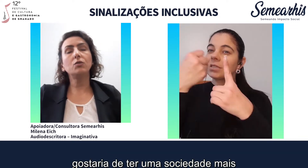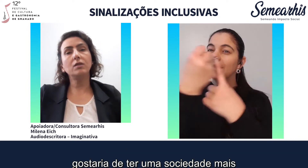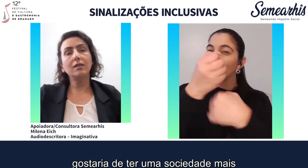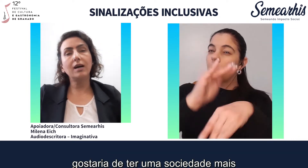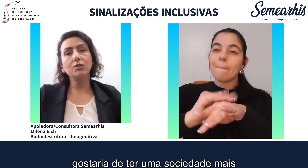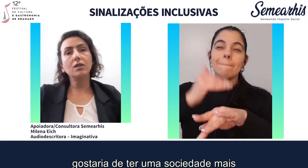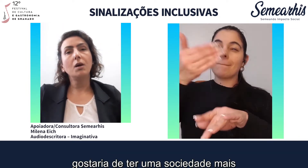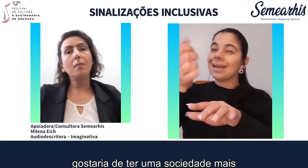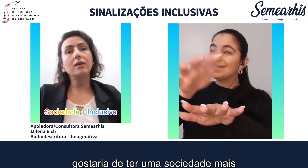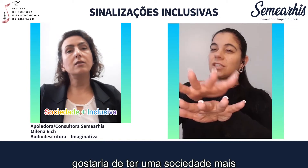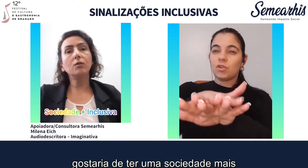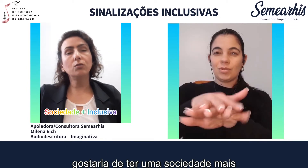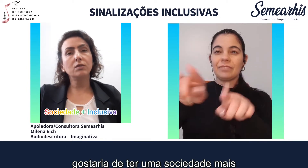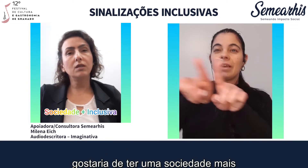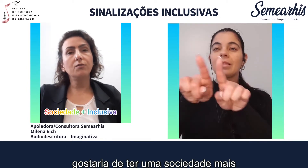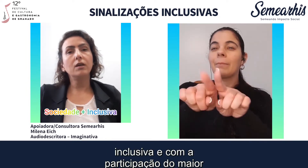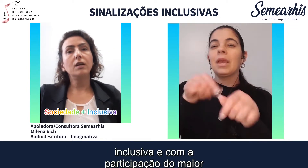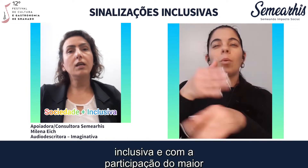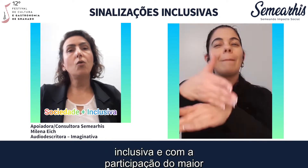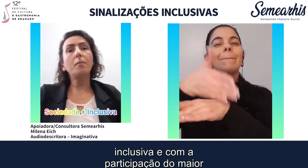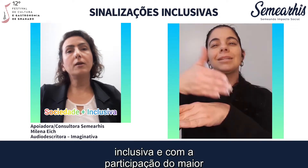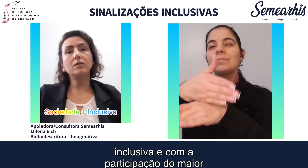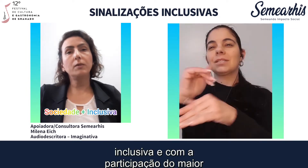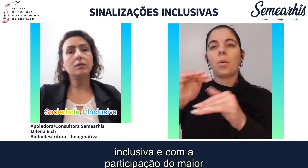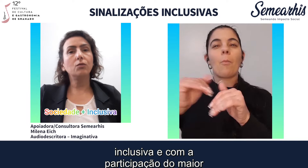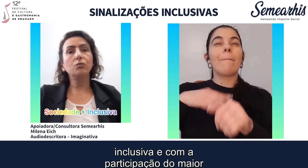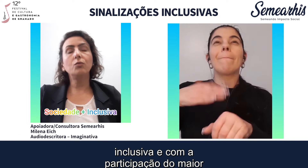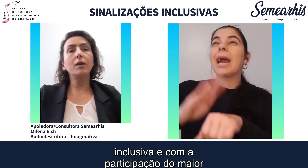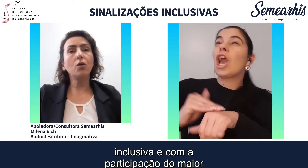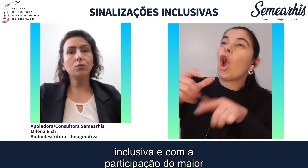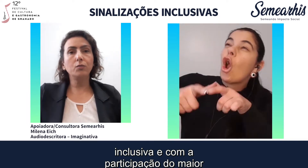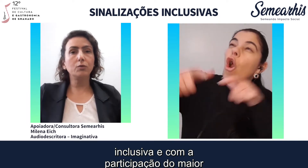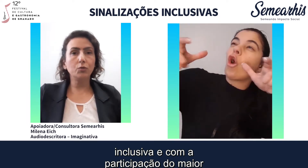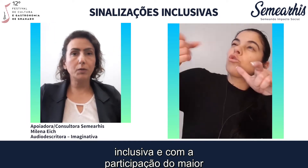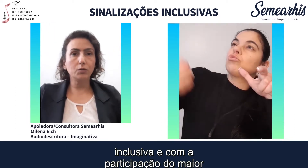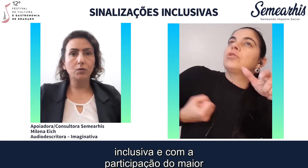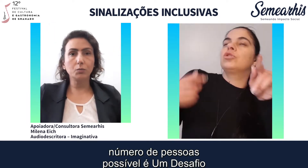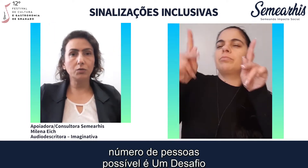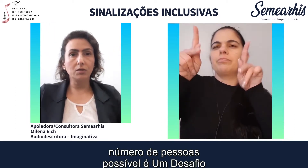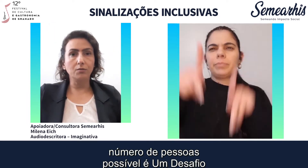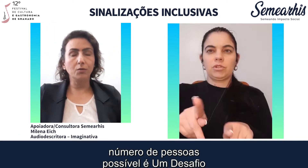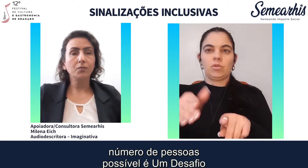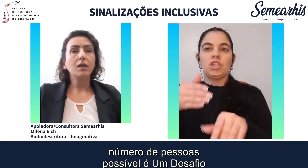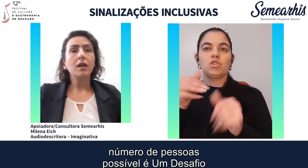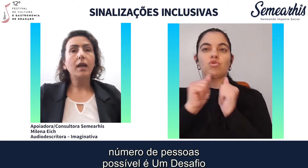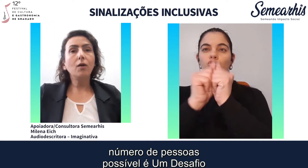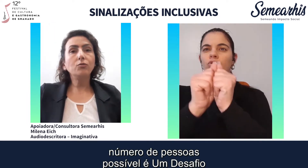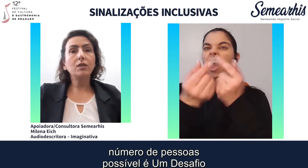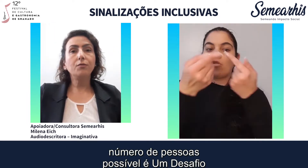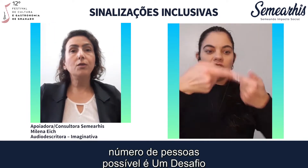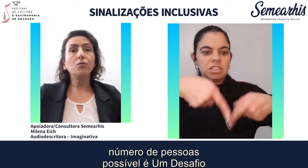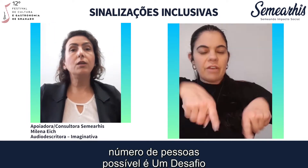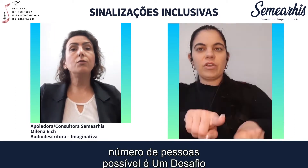uma sociedade mais inclusiva e com a participação do maior número de pessoas possível. É